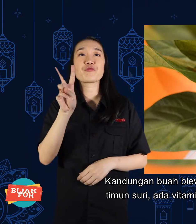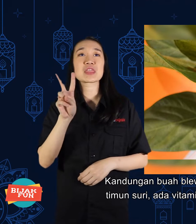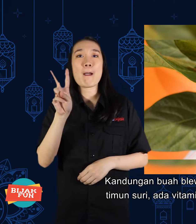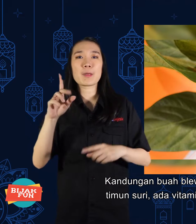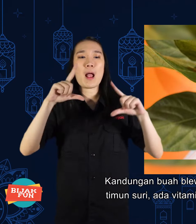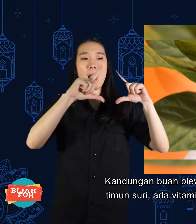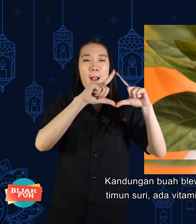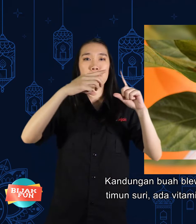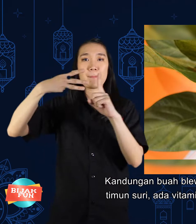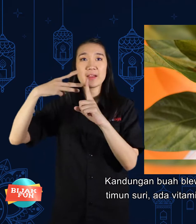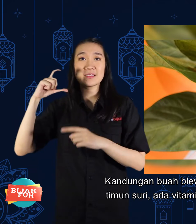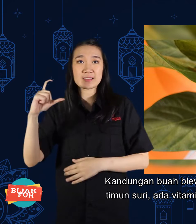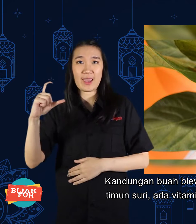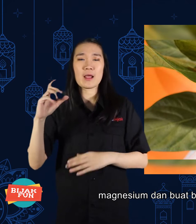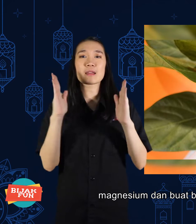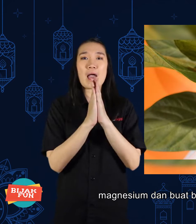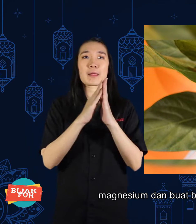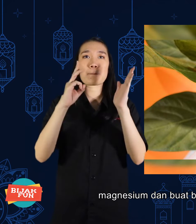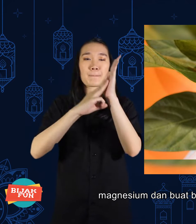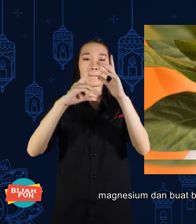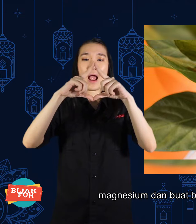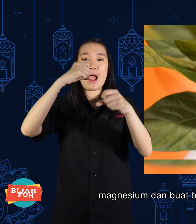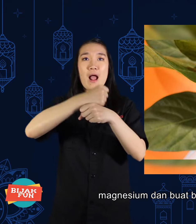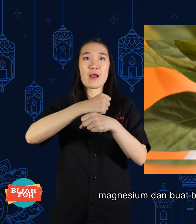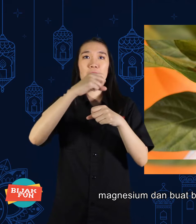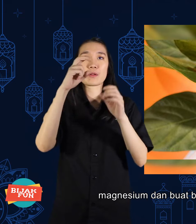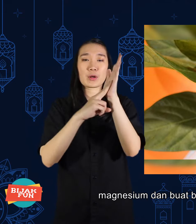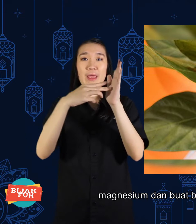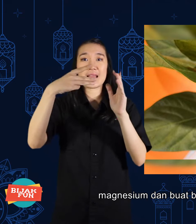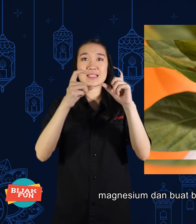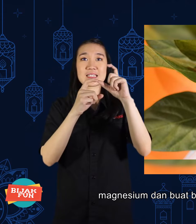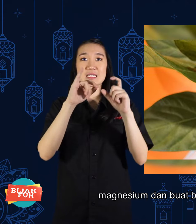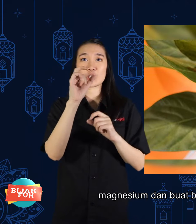C, magnesium, dan buat badan kalian sehat.